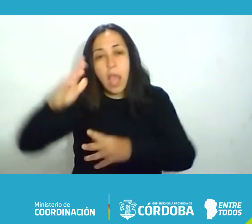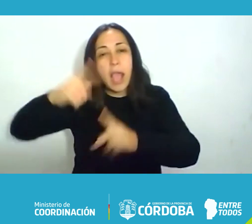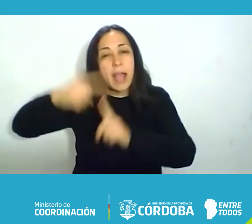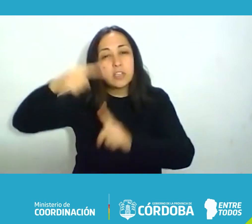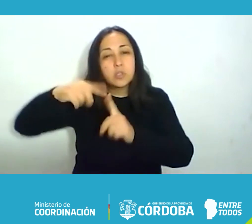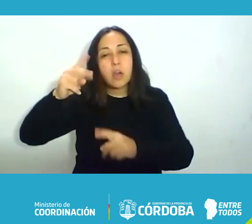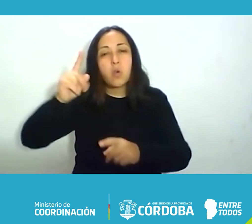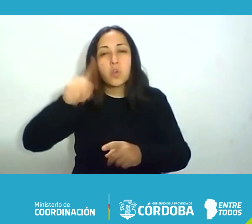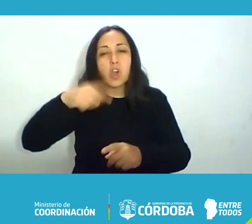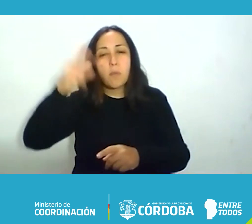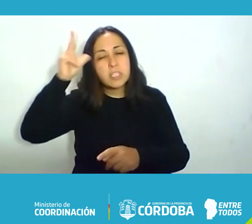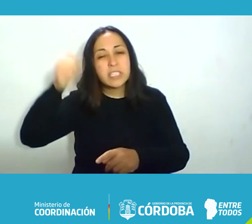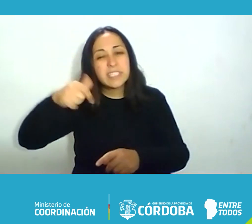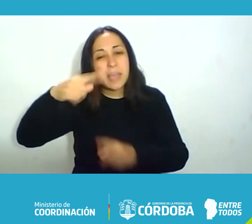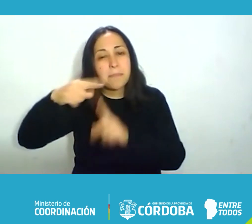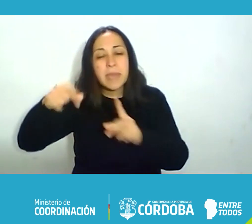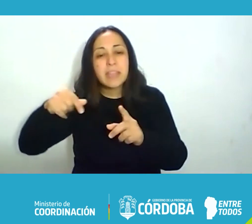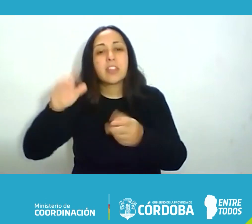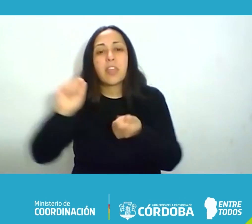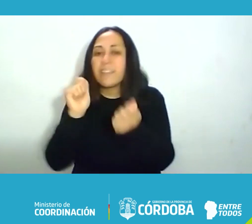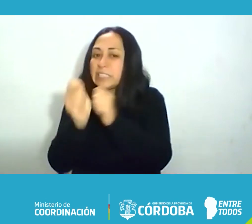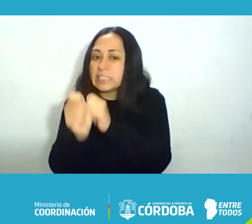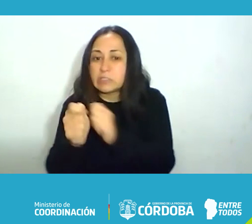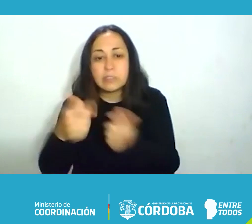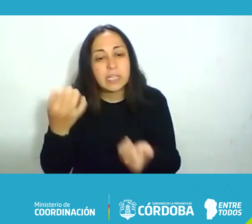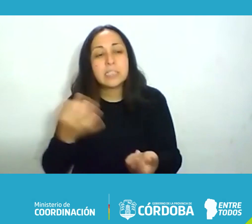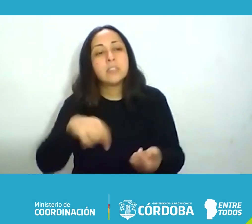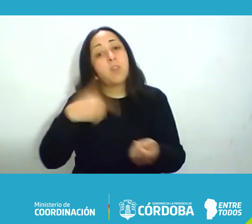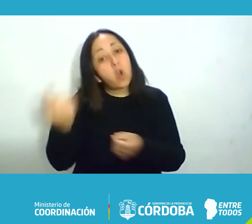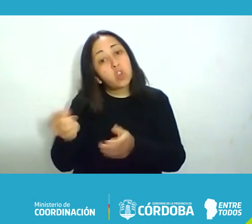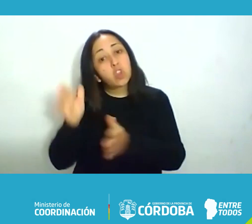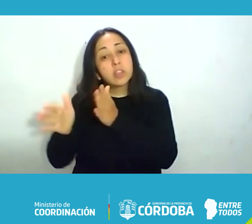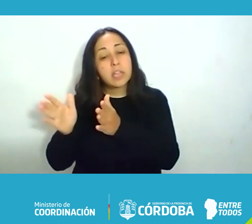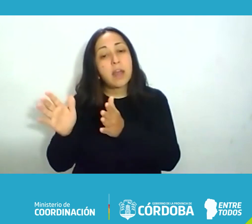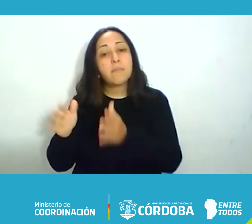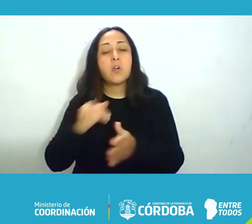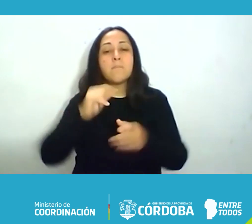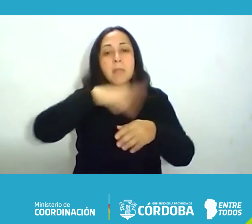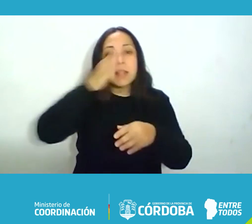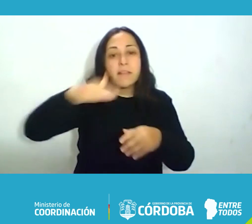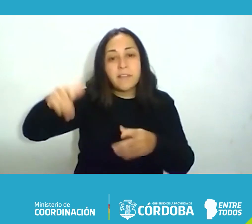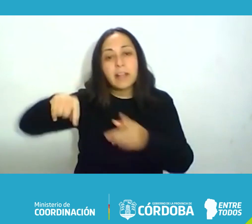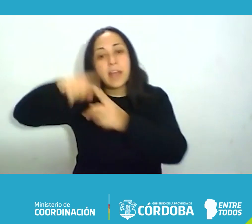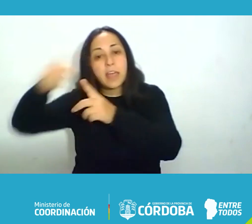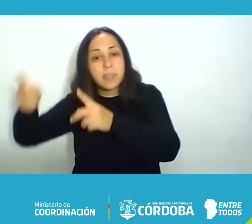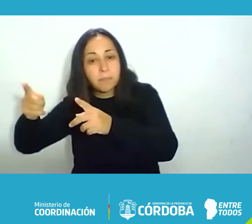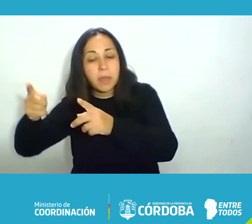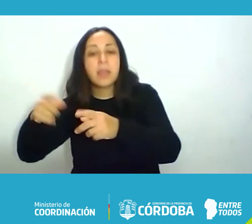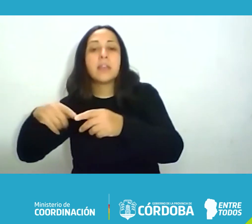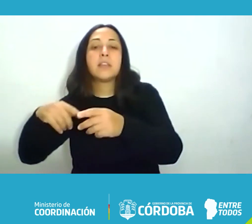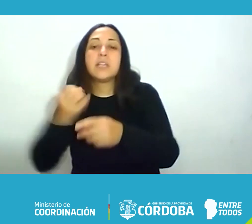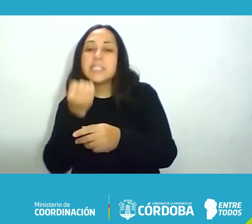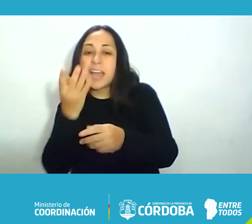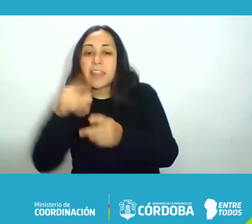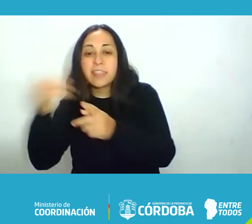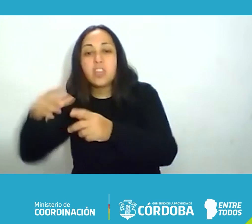de 1,86 metros, tendrá que ser ajustado al máximo toda afectación. El próximo tramo cruza los municipios de La Falda y luego se desarrolla en cercanías del